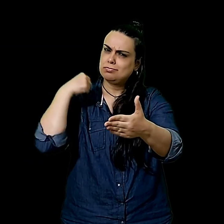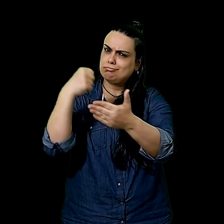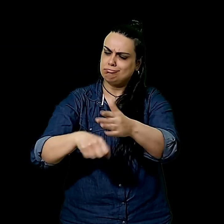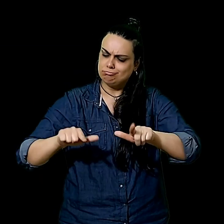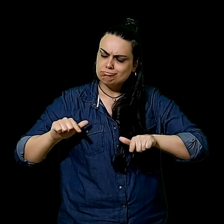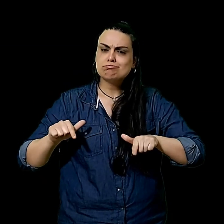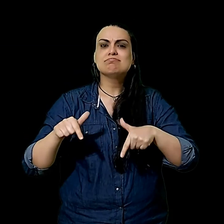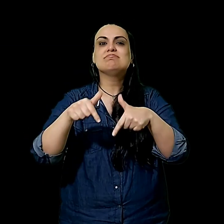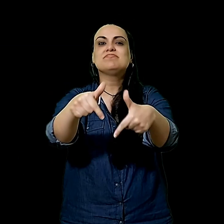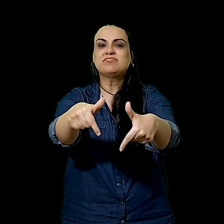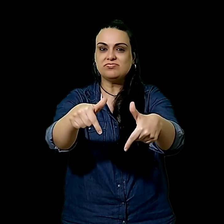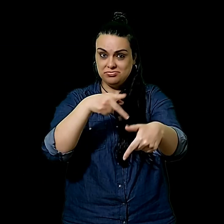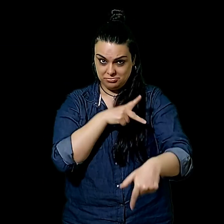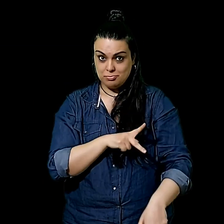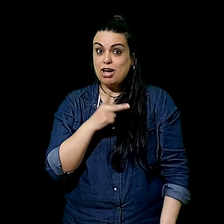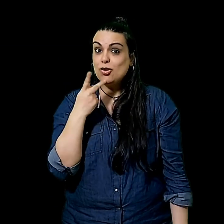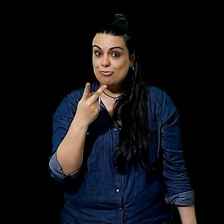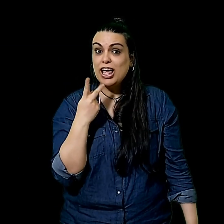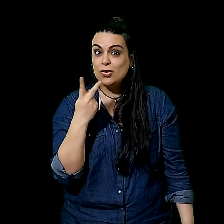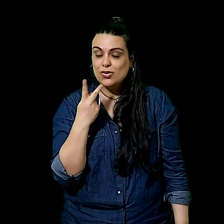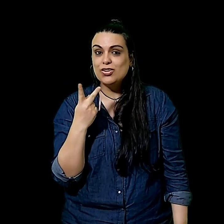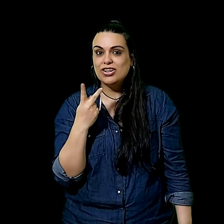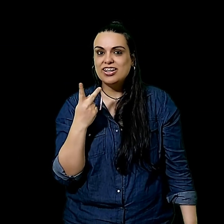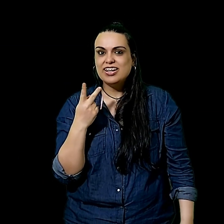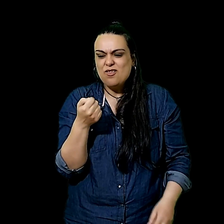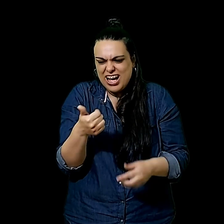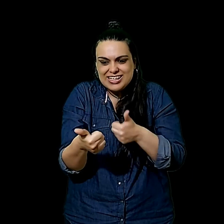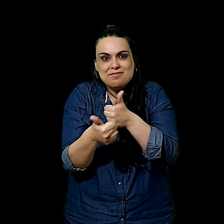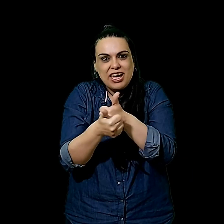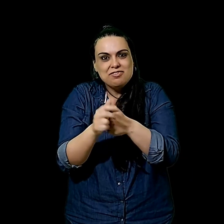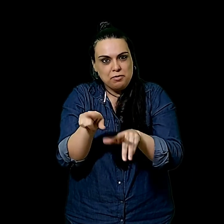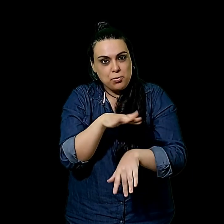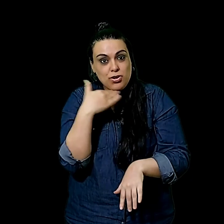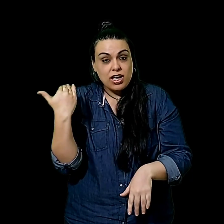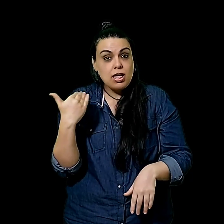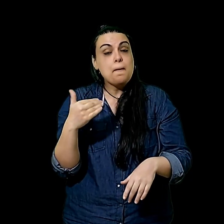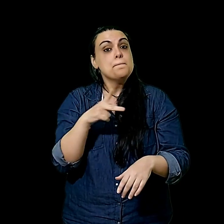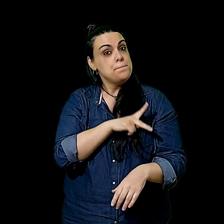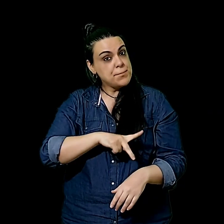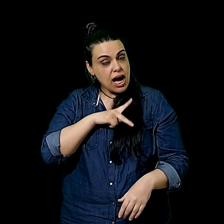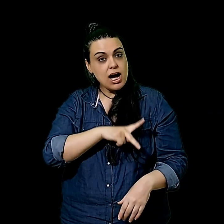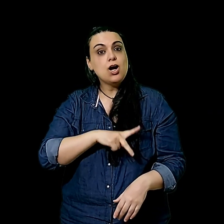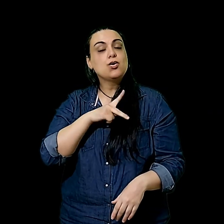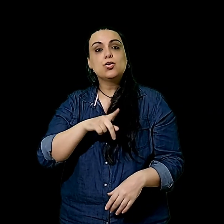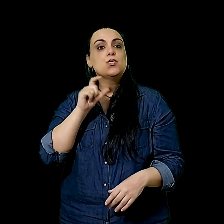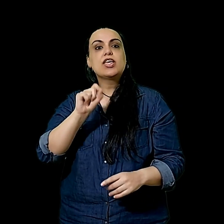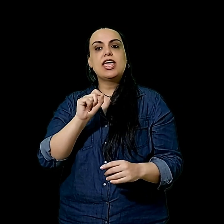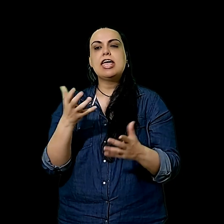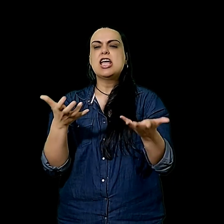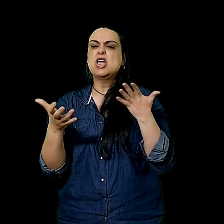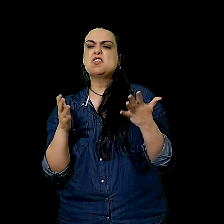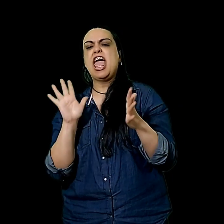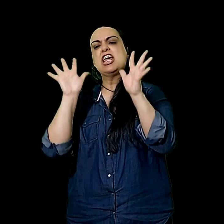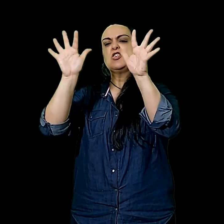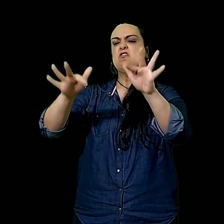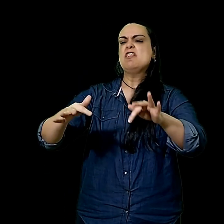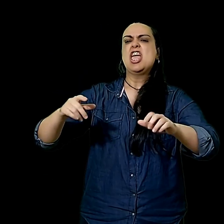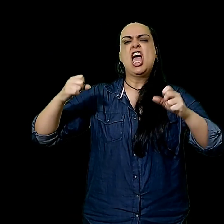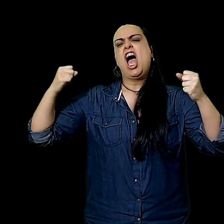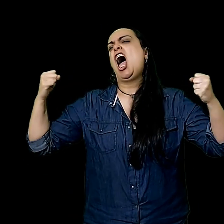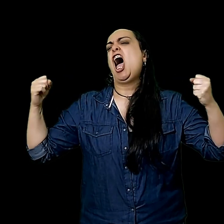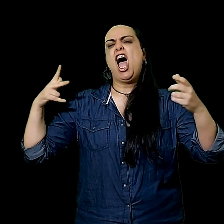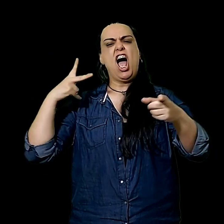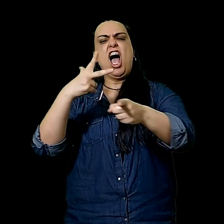E ele mostra para mim nessa expressão que ele não teve pretensão de chegar no final para dizer eu